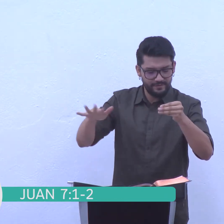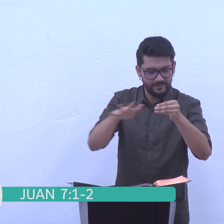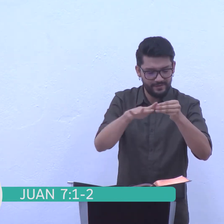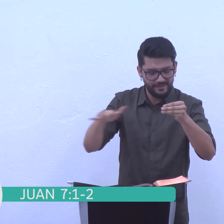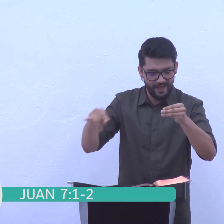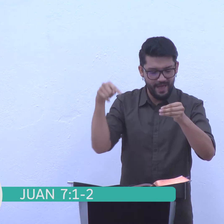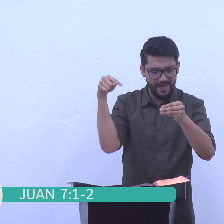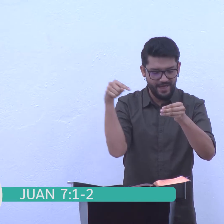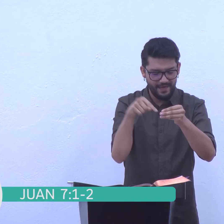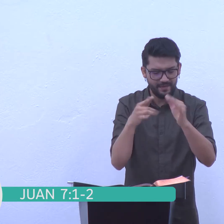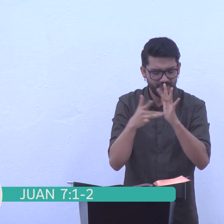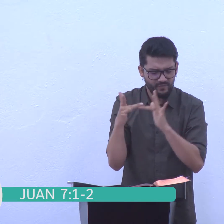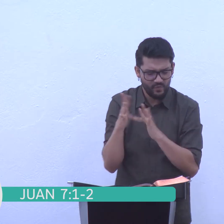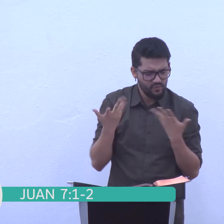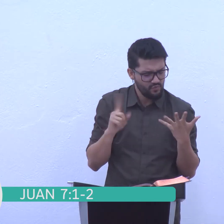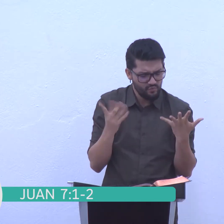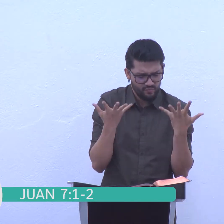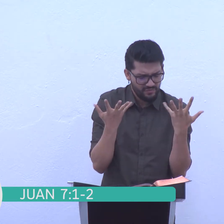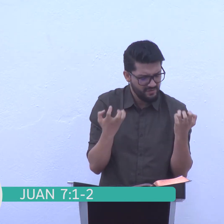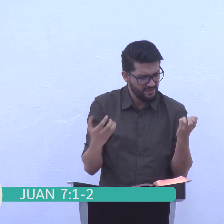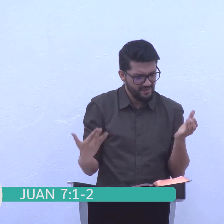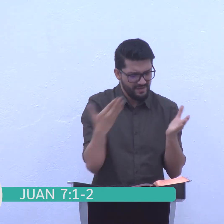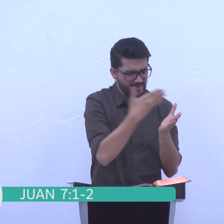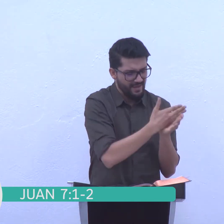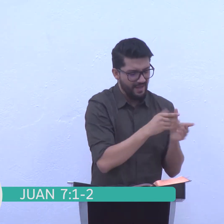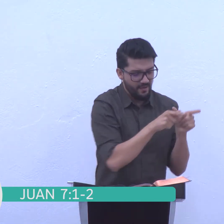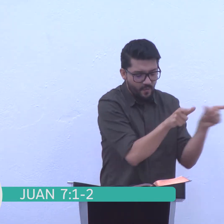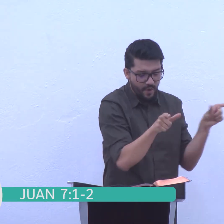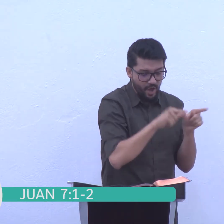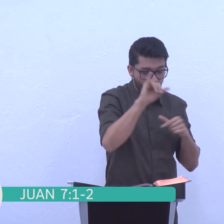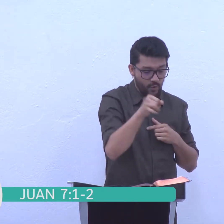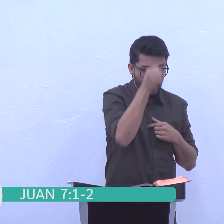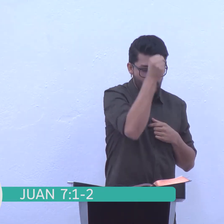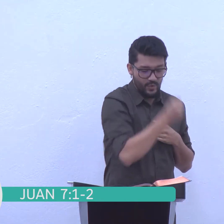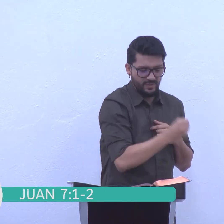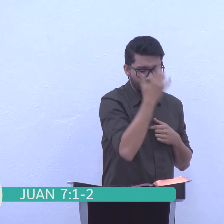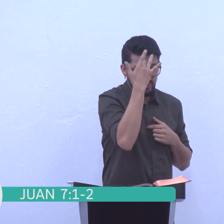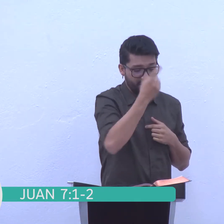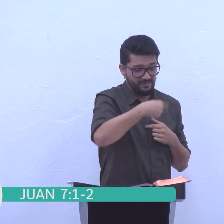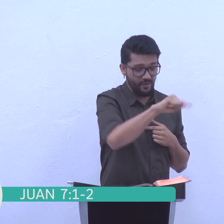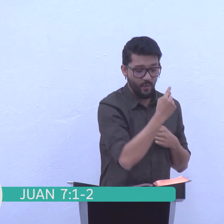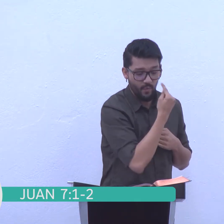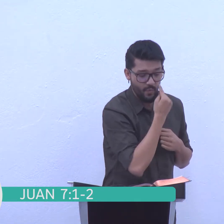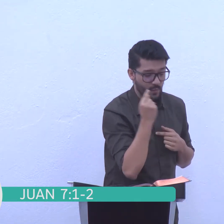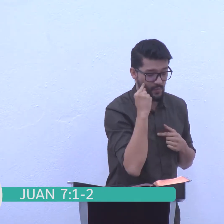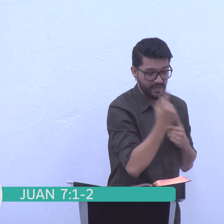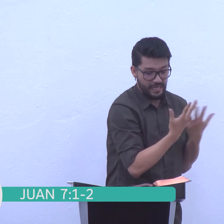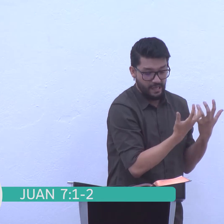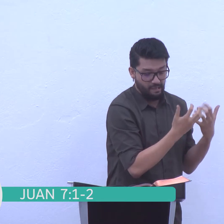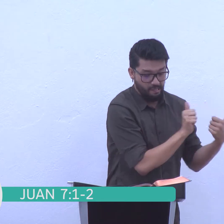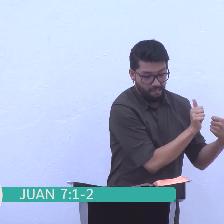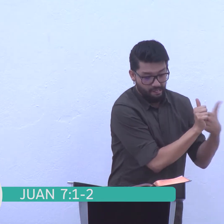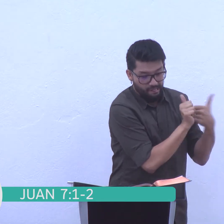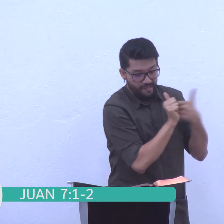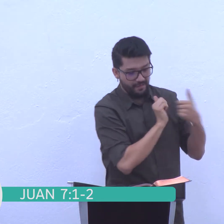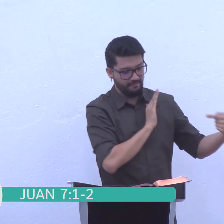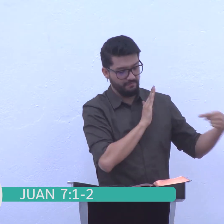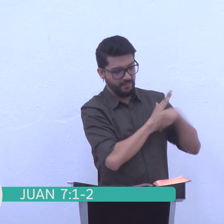Jesús en Galilea, pues no quería andar en Judea, porque los judíos procuraban matarle.